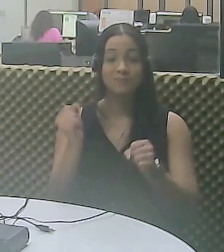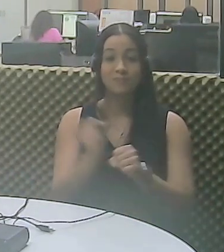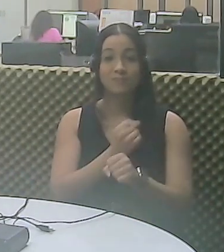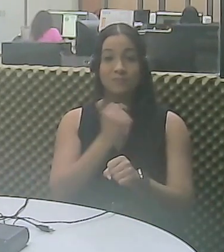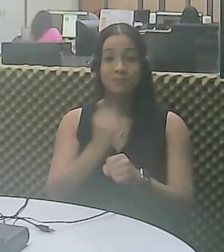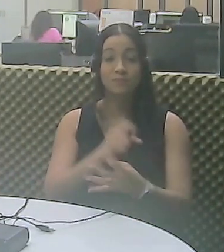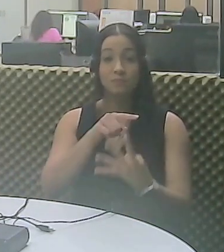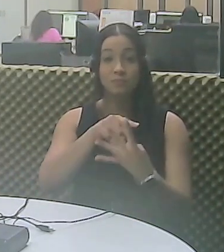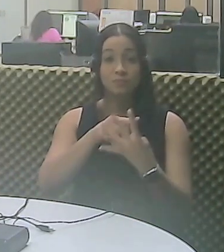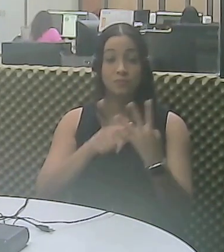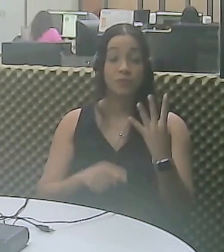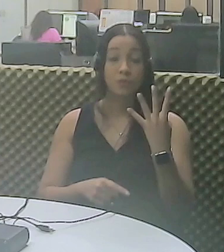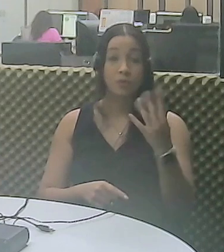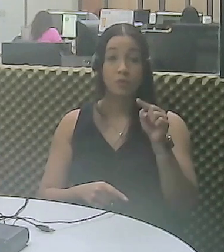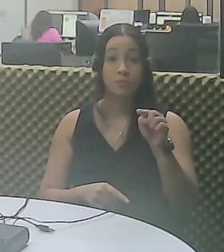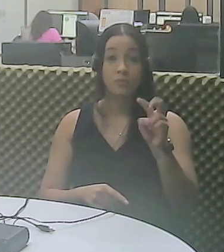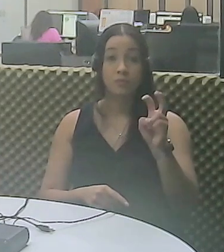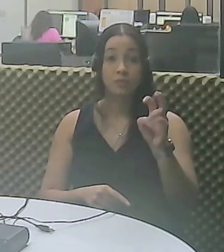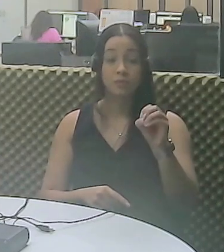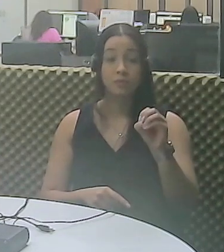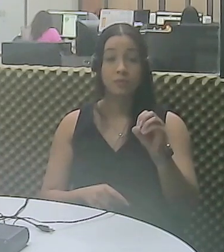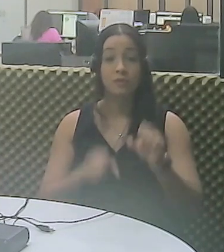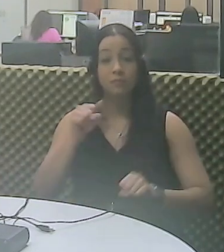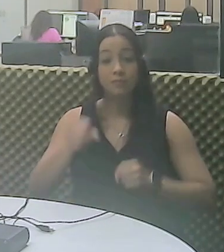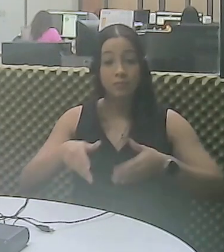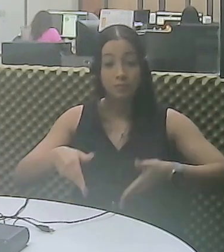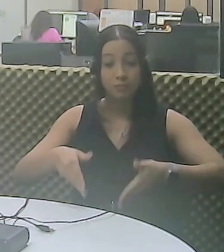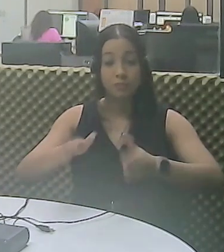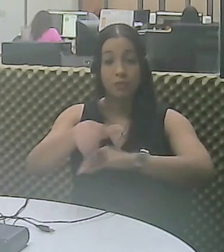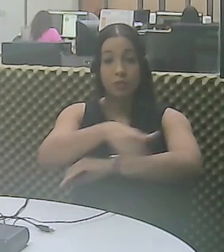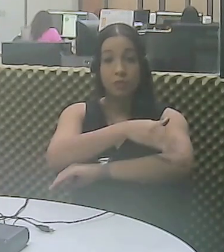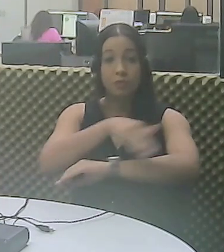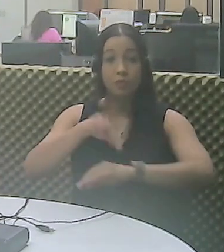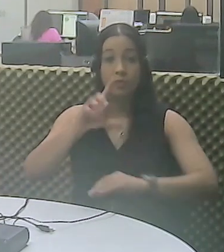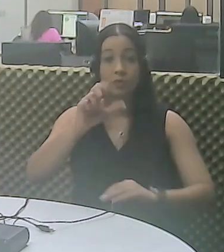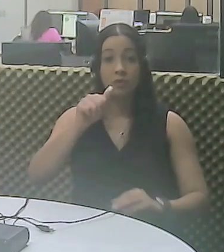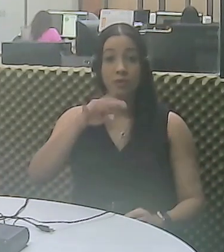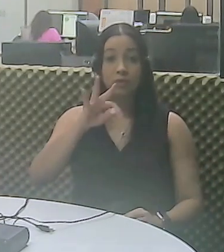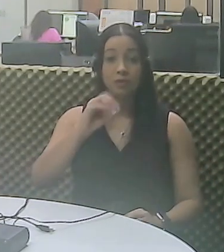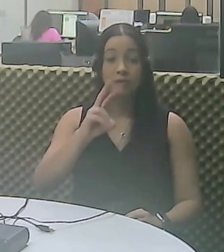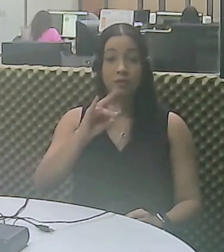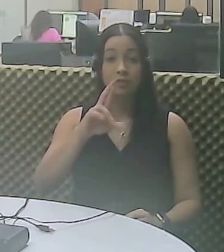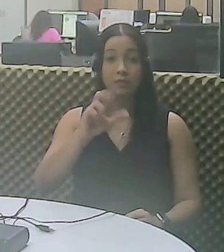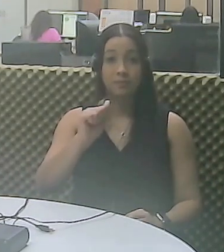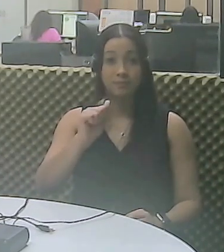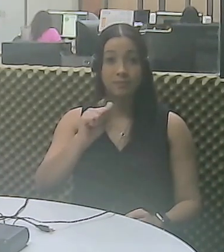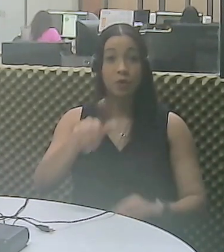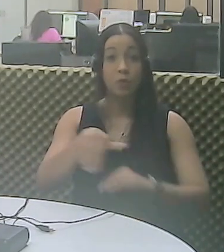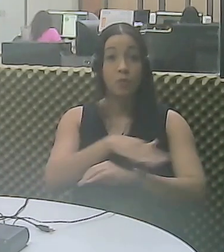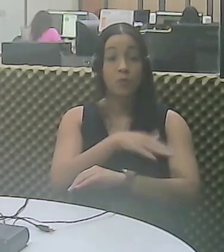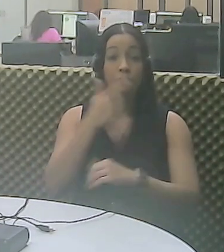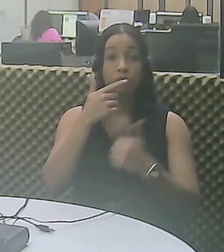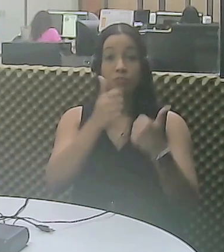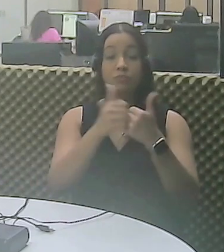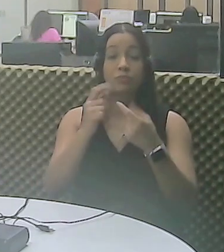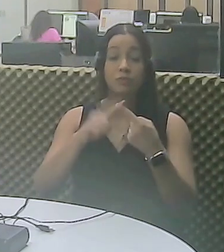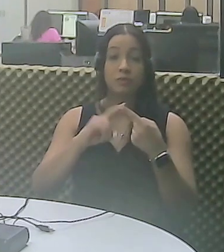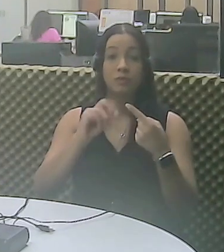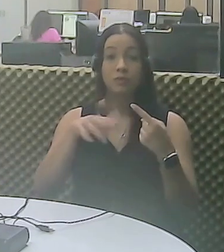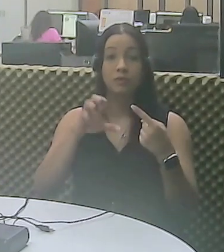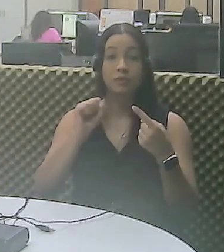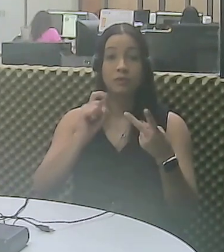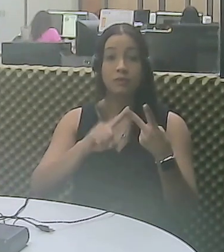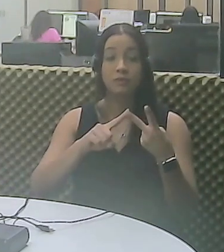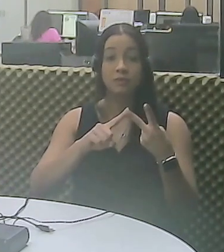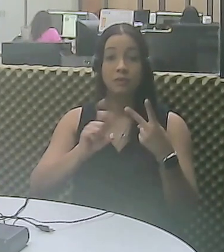de 4,05 quilômetros de pista na Avenida Cleanto Vieira Santos e ruas Ignês Favato e